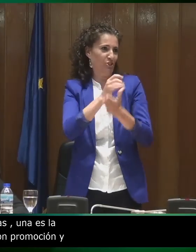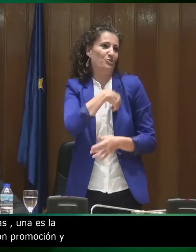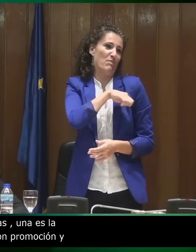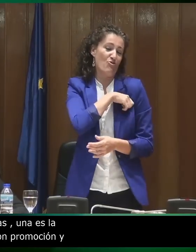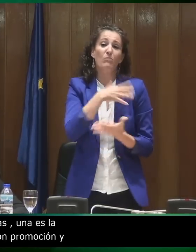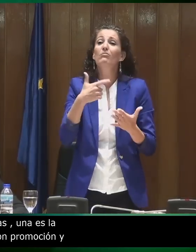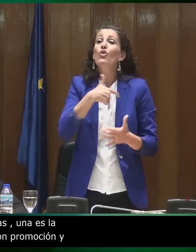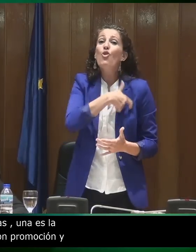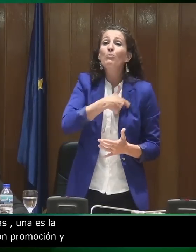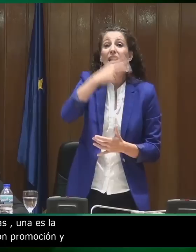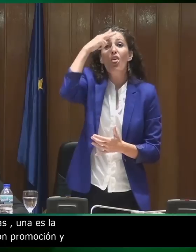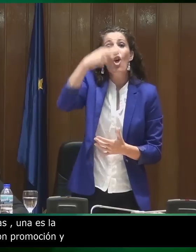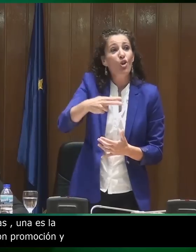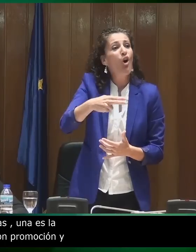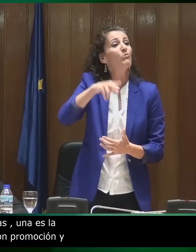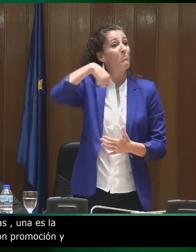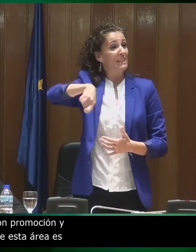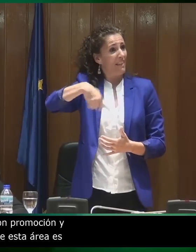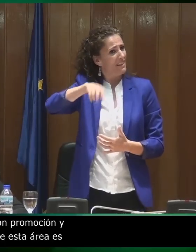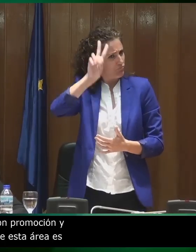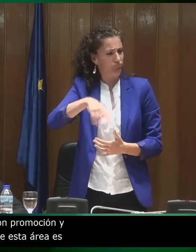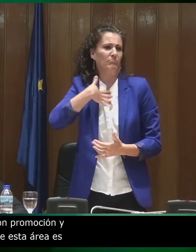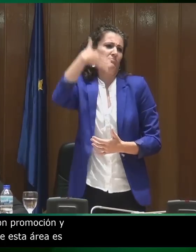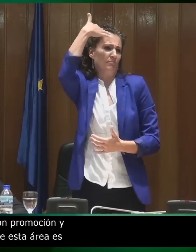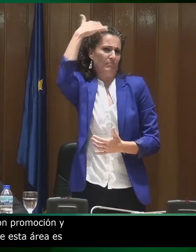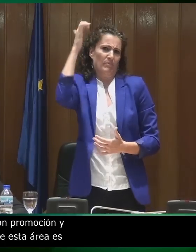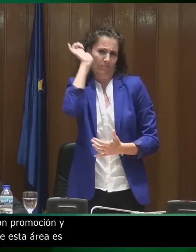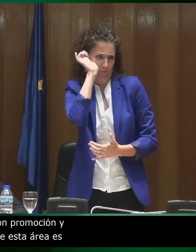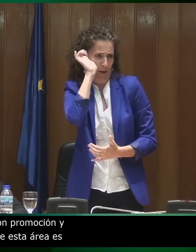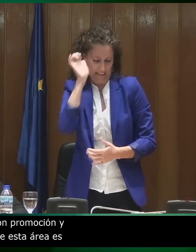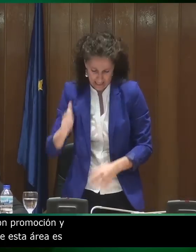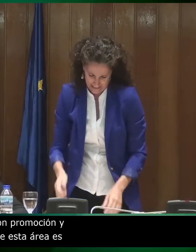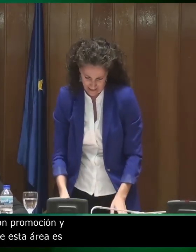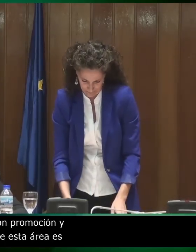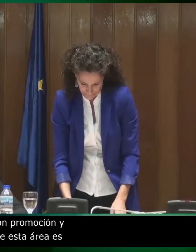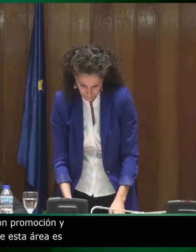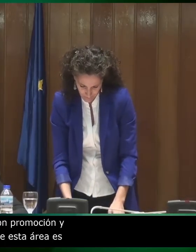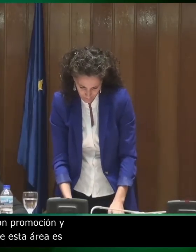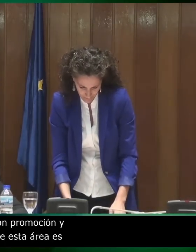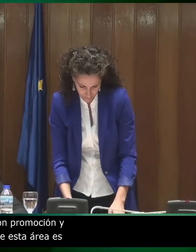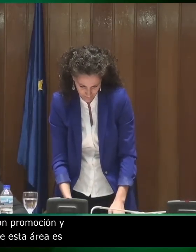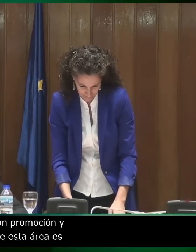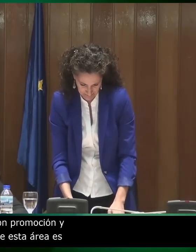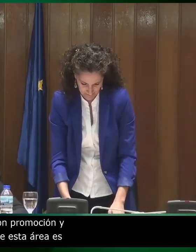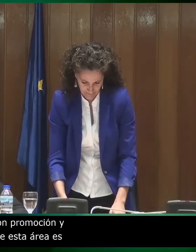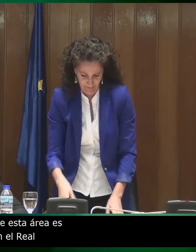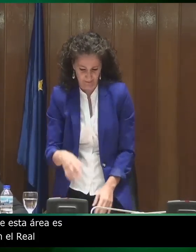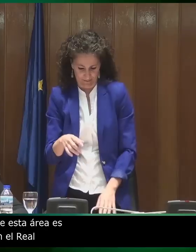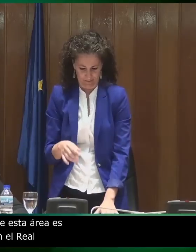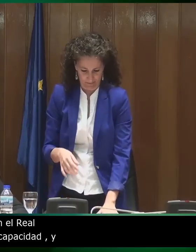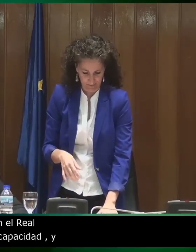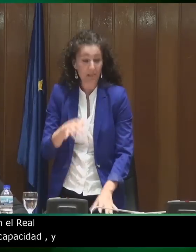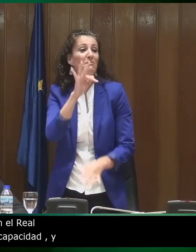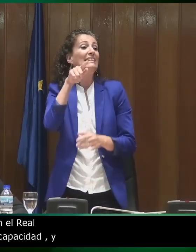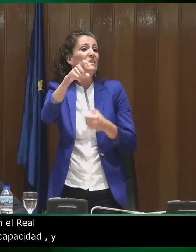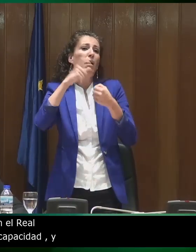investigación de la lengua de signos española. El Comité de Honor, formado por Su Majestad la Reina Doña Sofía, que es la que la preside.